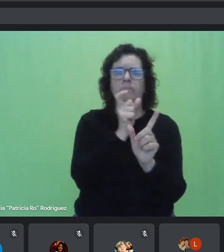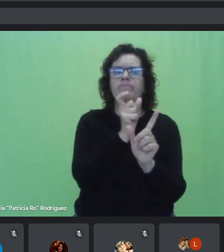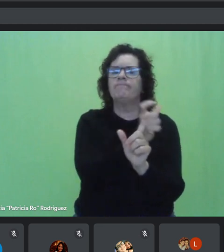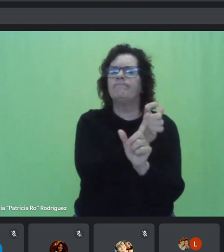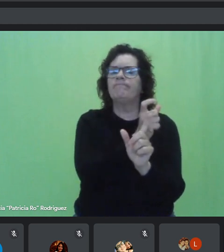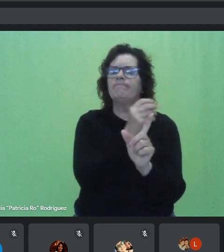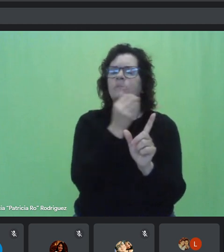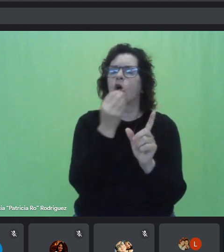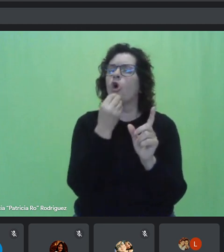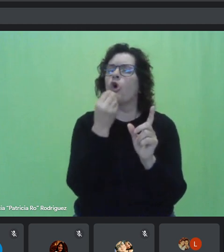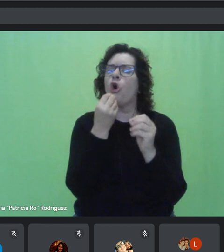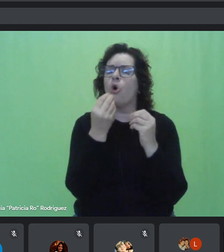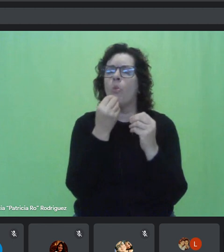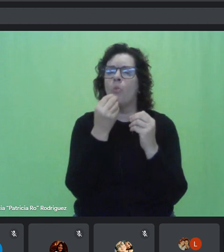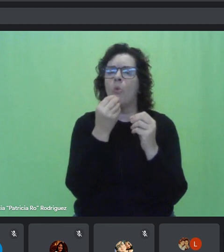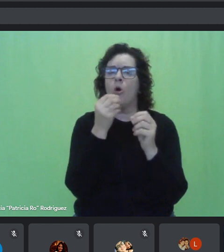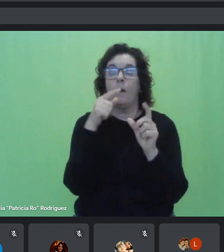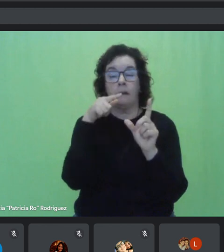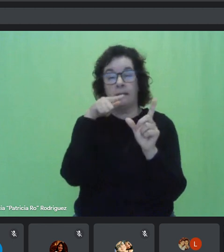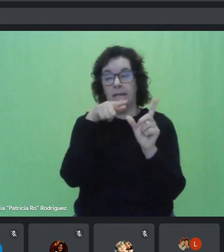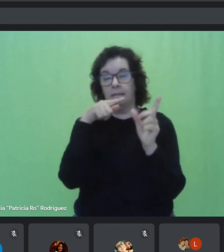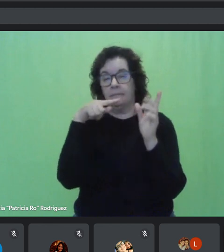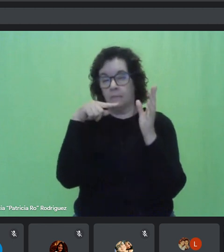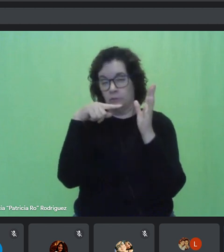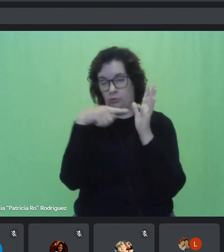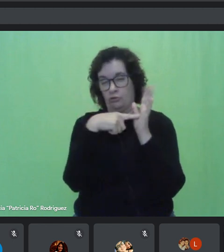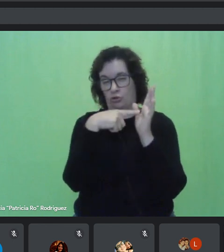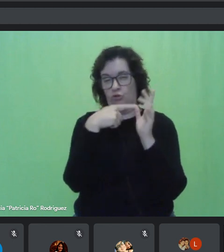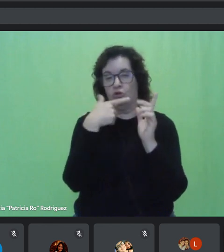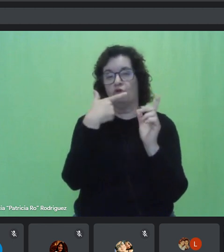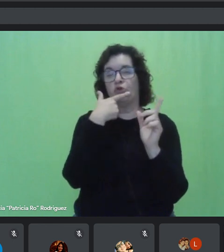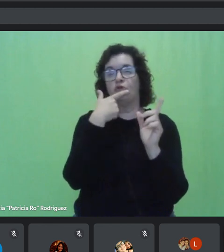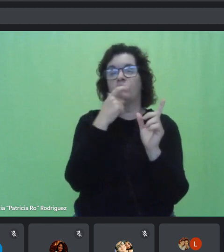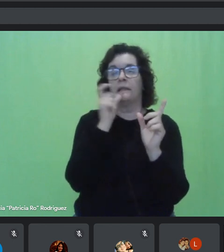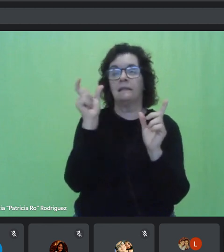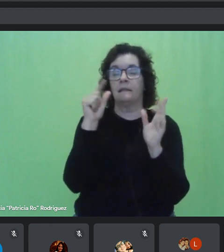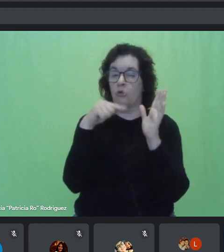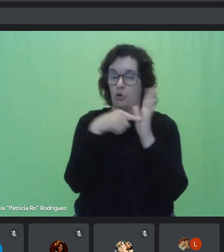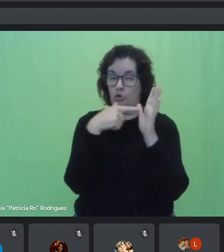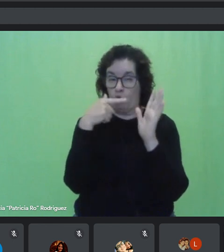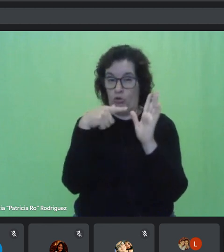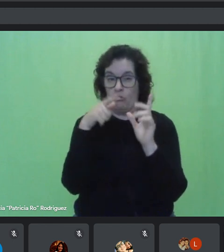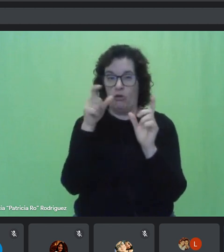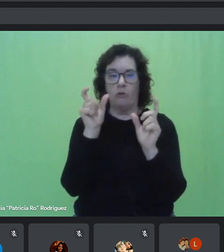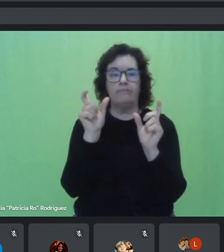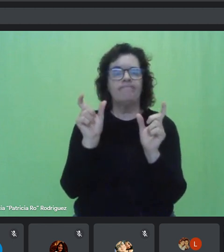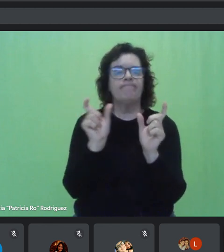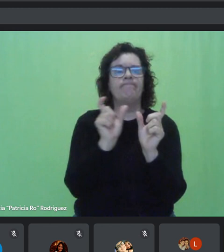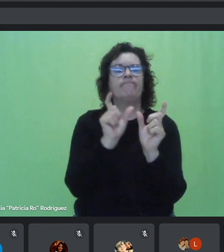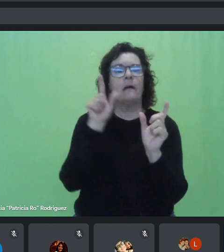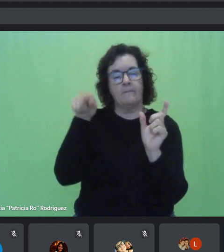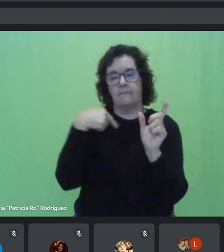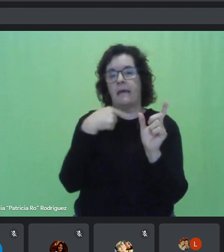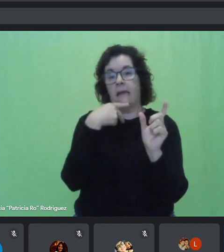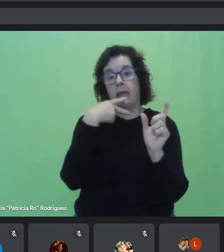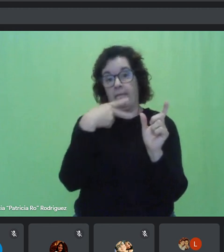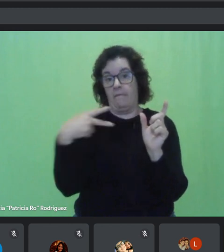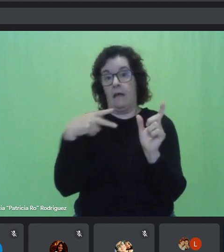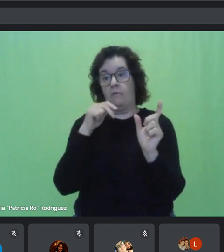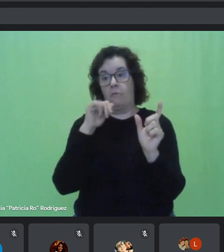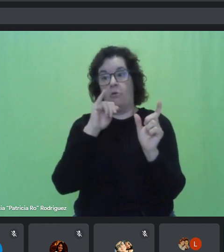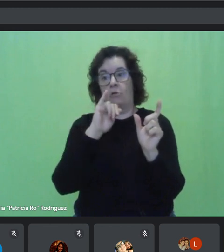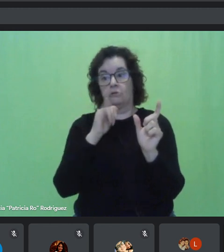Como núcleo, sustantivo, núcleo. Como sustantivo, ¿sí? Entonces, steering, si bien deriva de un verbo, ahí está